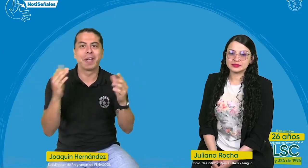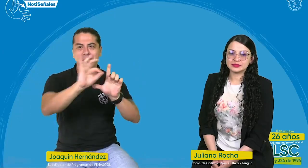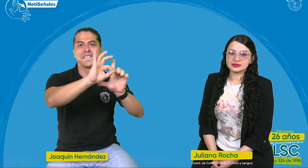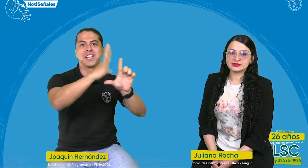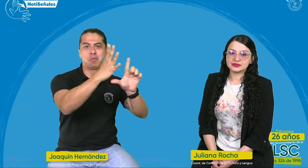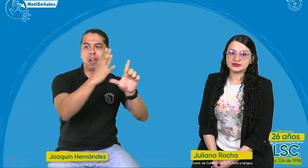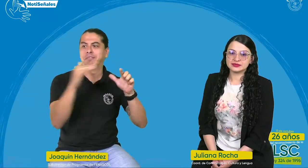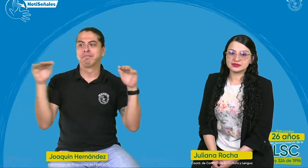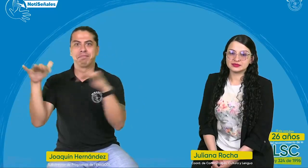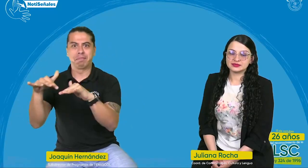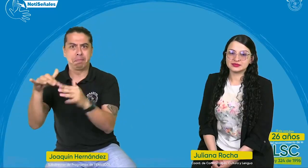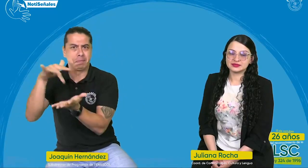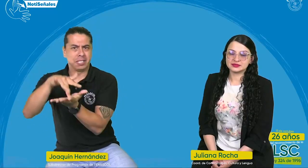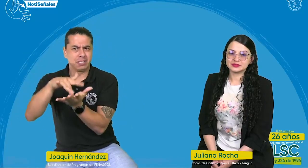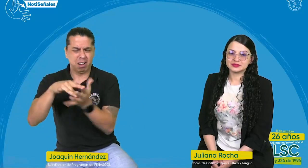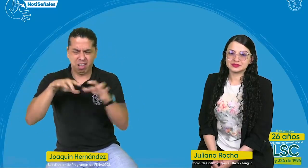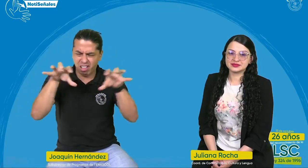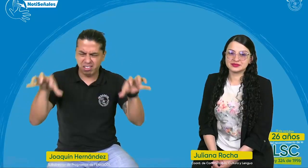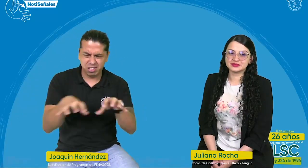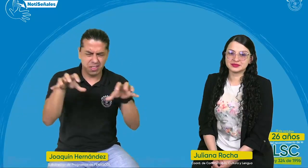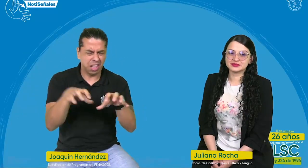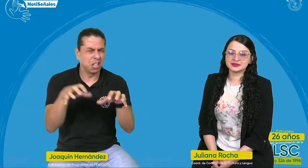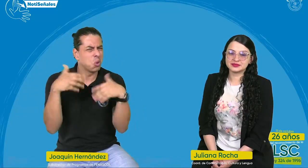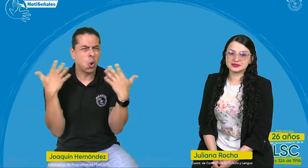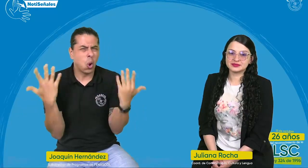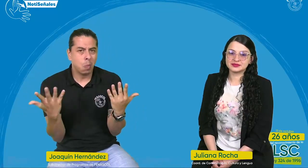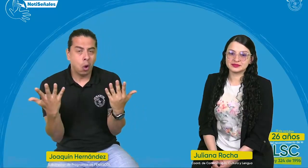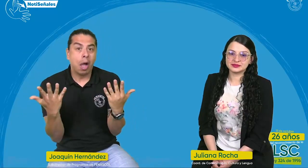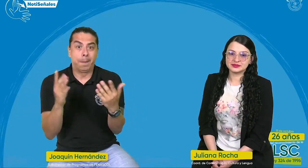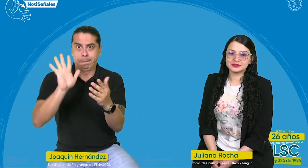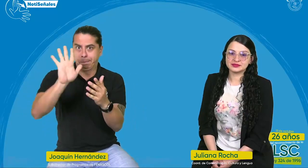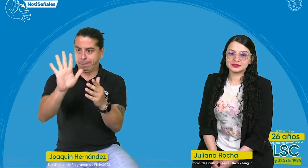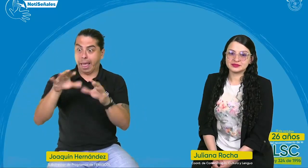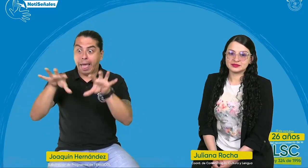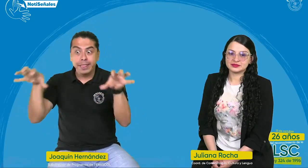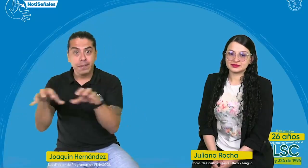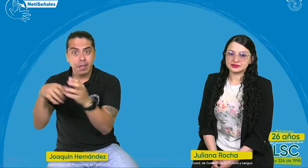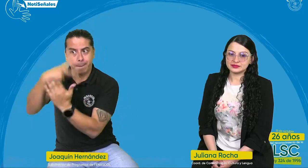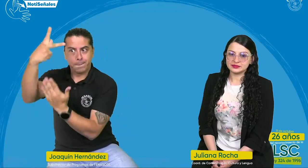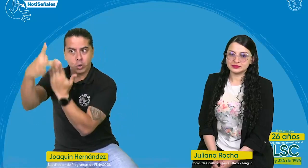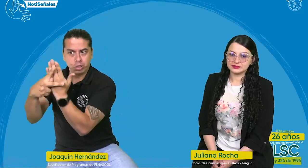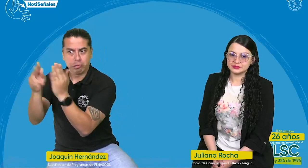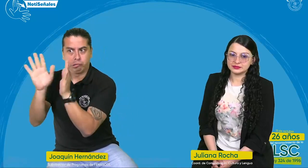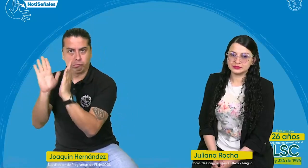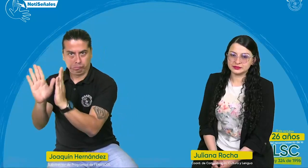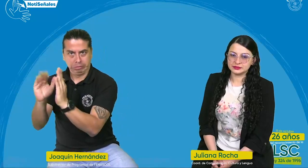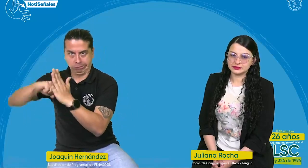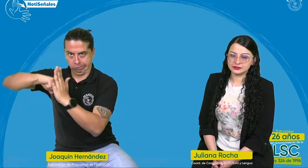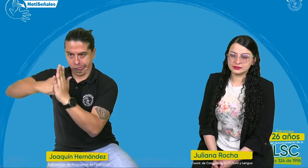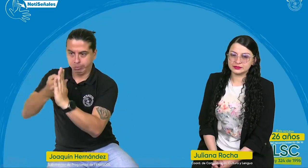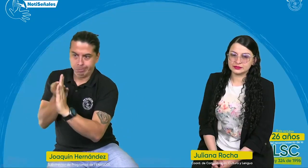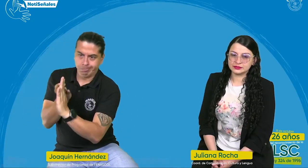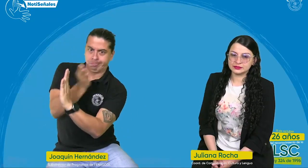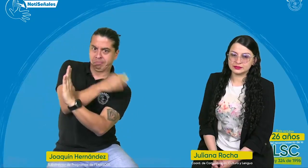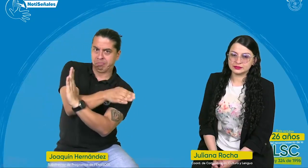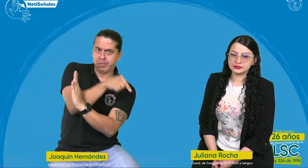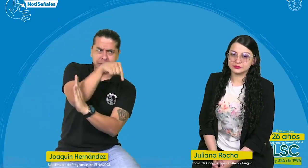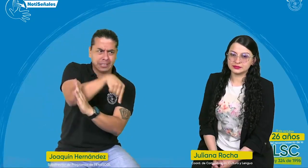que se iban a realizar esta semana en Bogotá estas acciones son híbridas podrán participar tanto de manera virtual como de manera